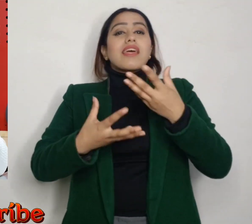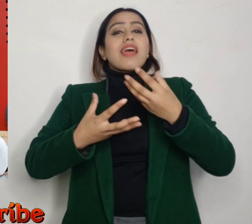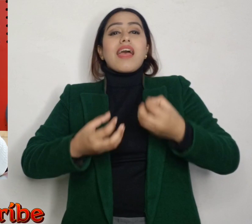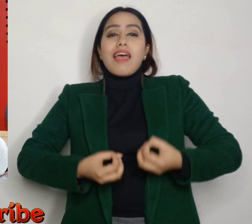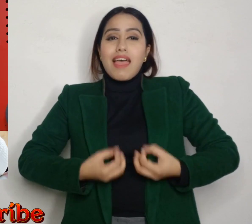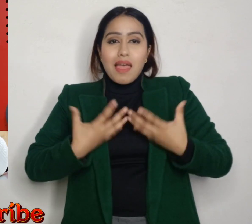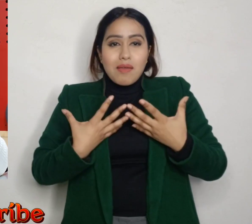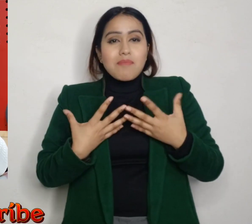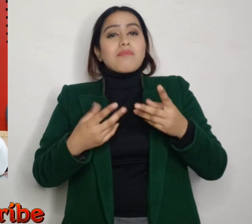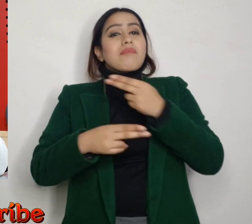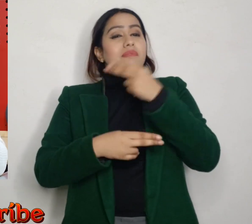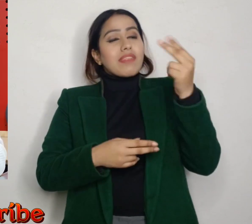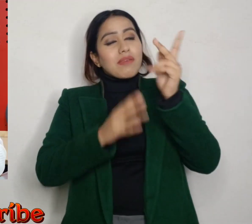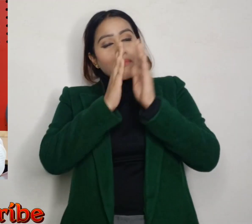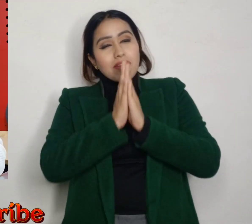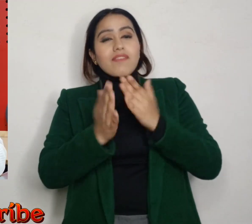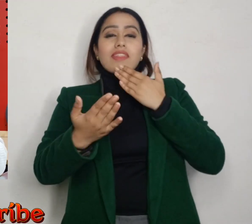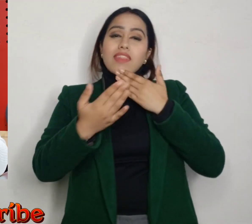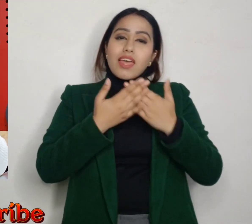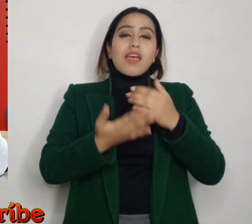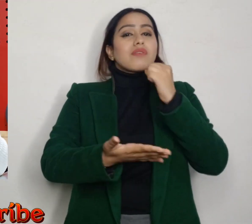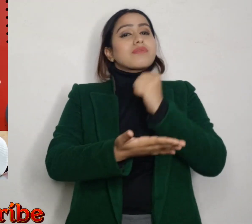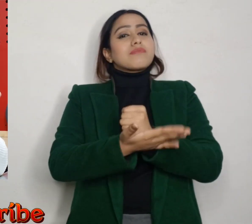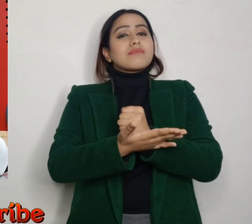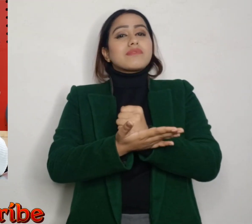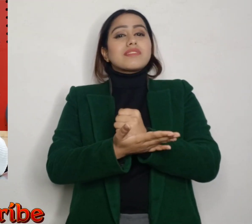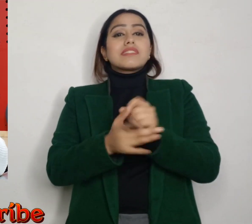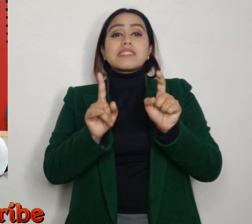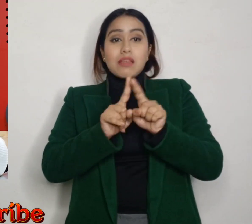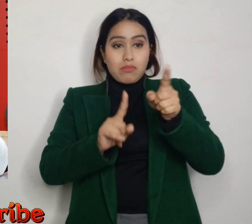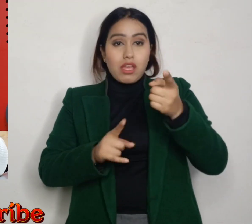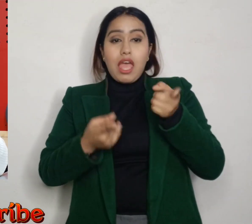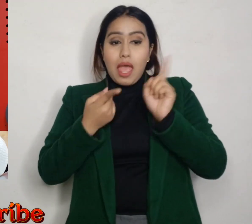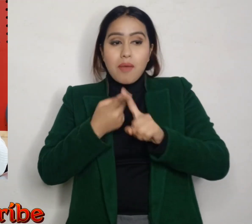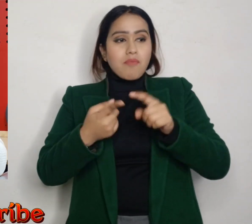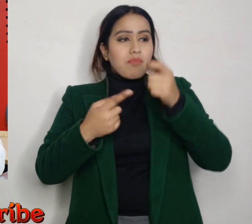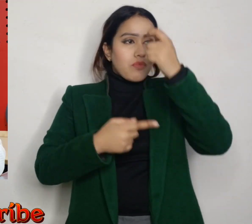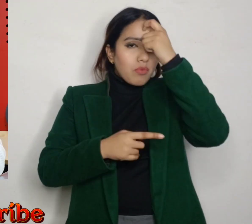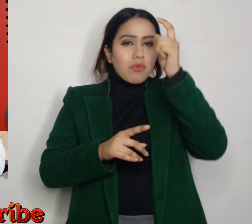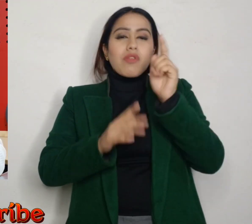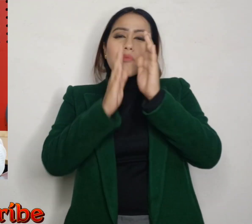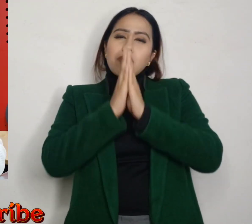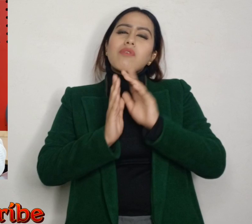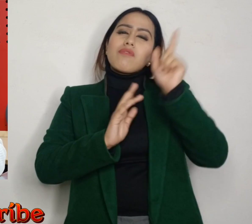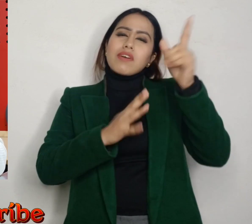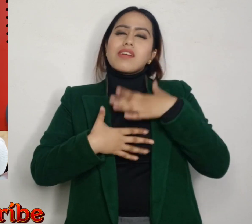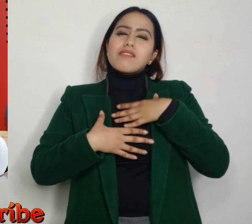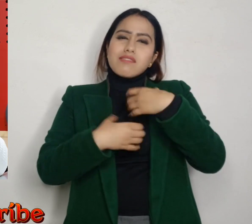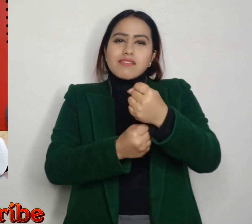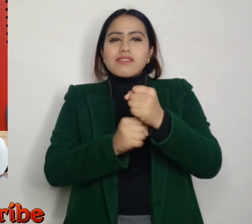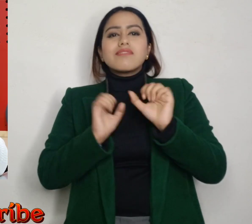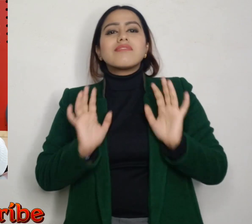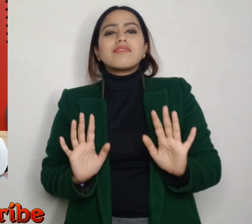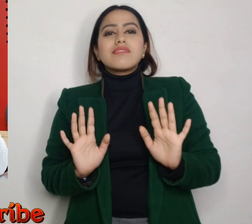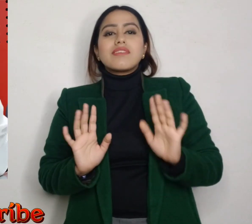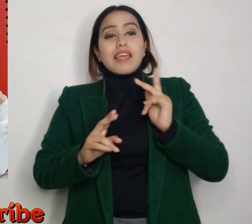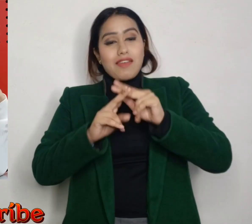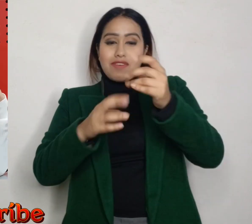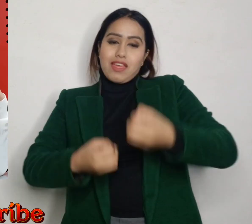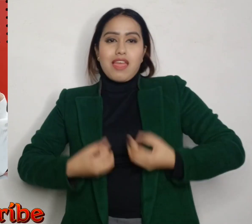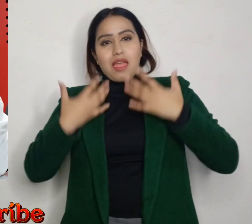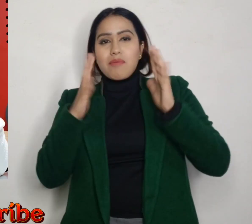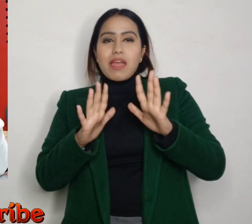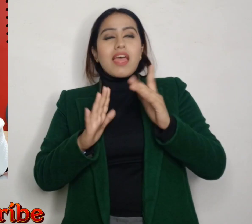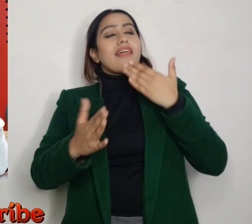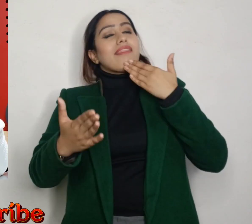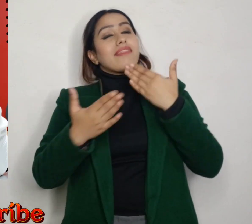रहेंगे तो शायद दुख आएगा ही नहीं, और अगर दुख आया भी तो वो सब कुछ संभाल लेंगे। लेकिन समस्या यही है कि हम